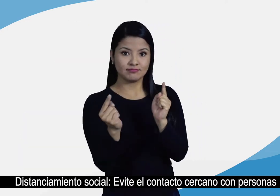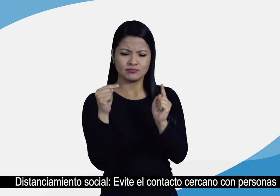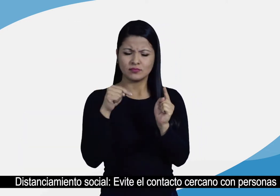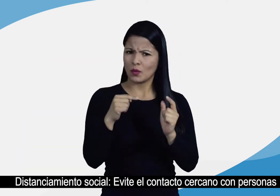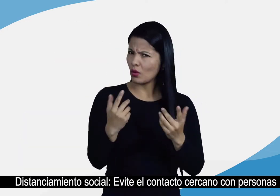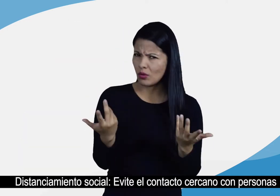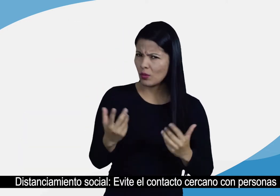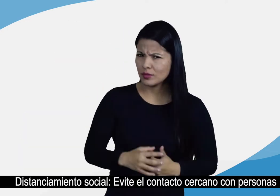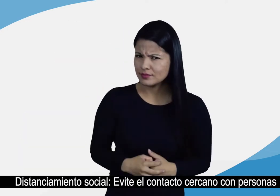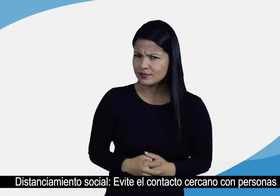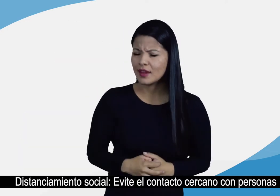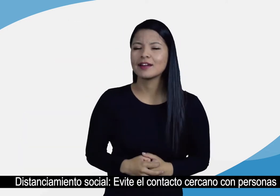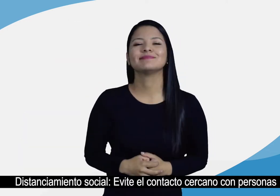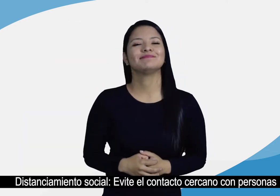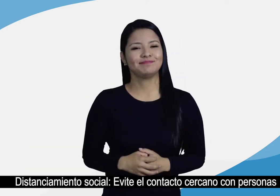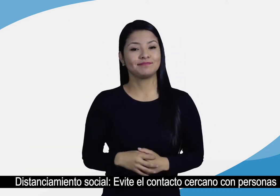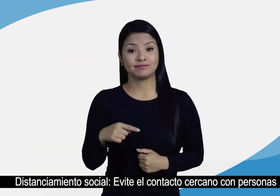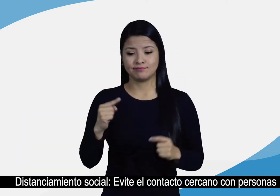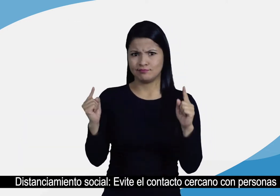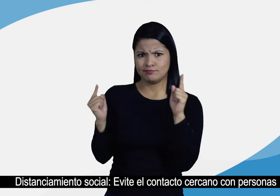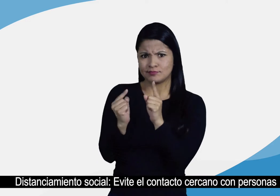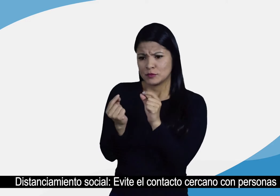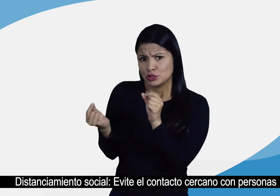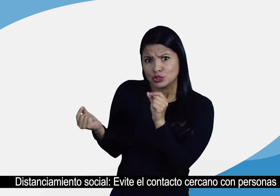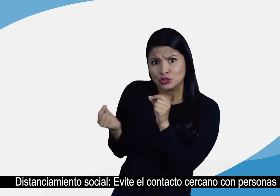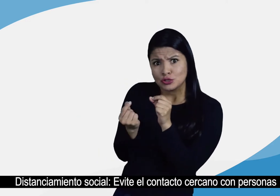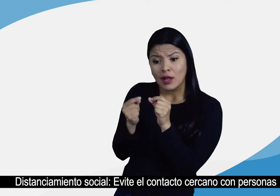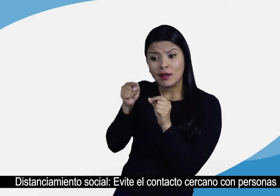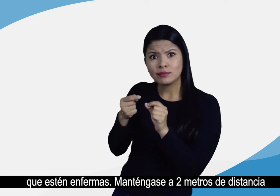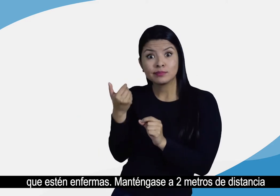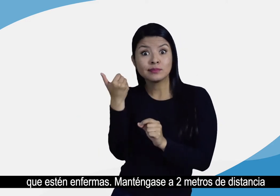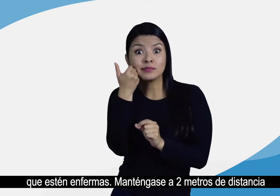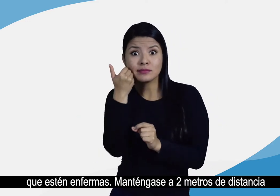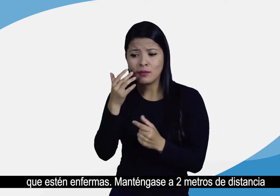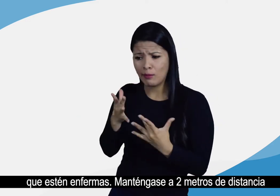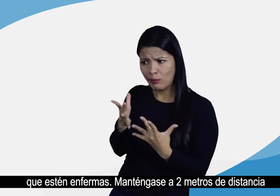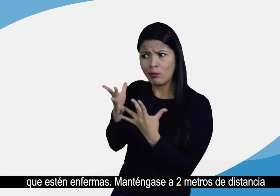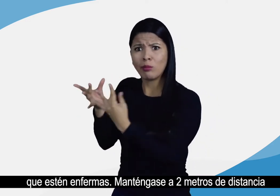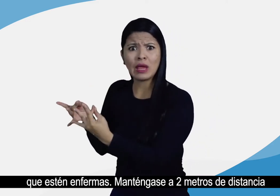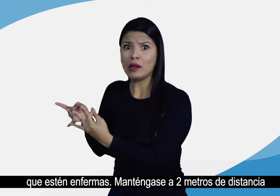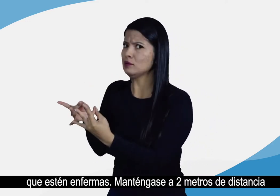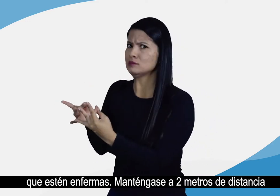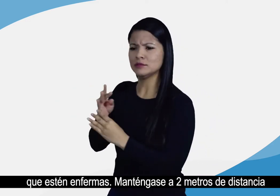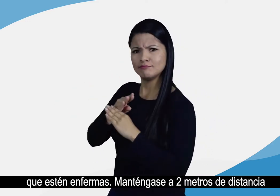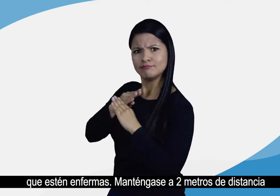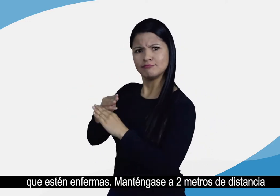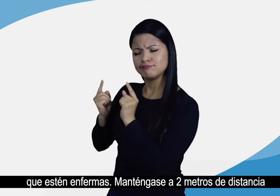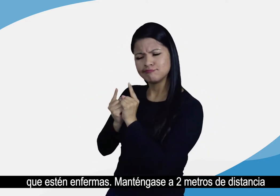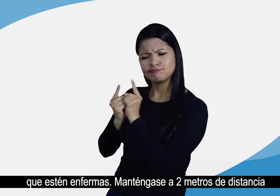Distanciamiento social. Evite el contacto cercano con personas que estén enfermas. Manténgase a dos metros de